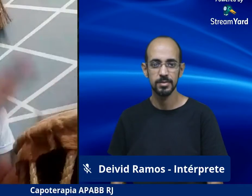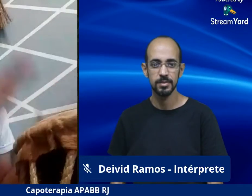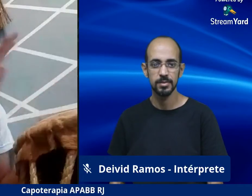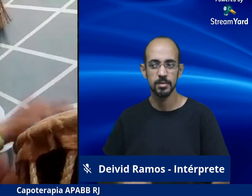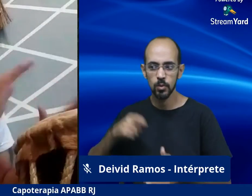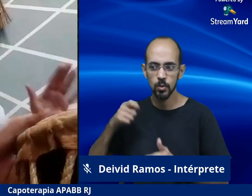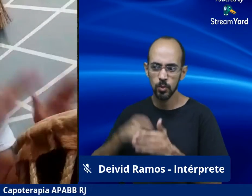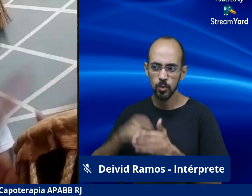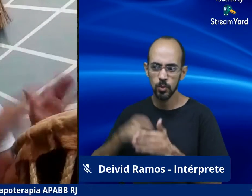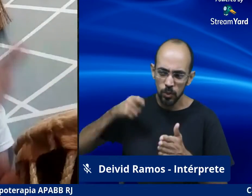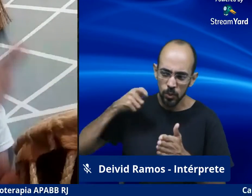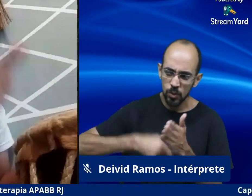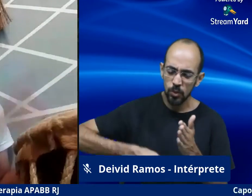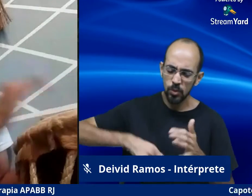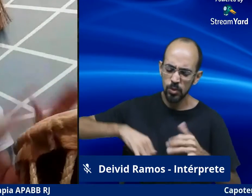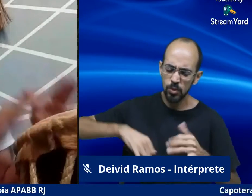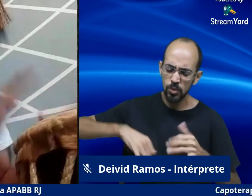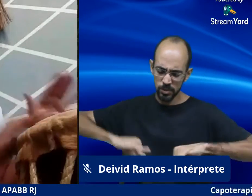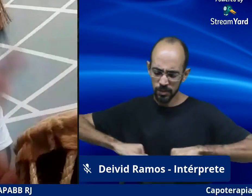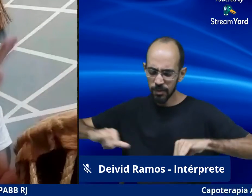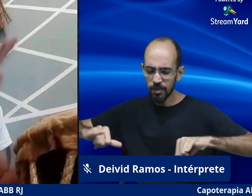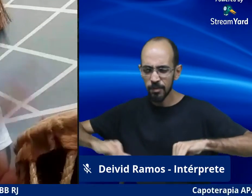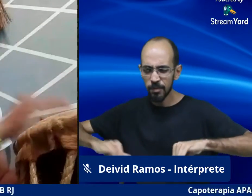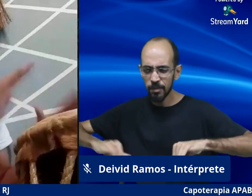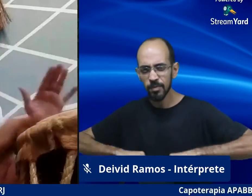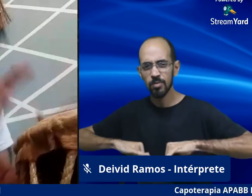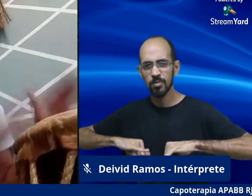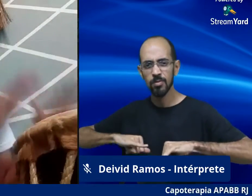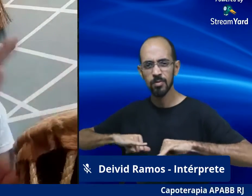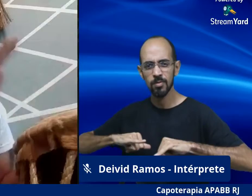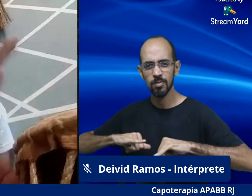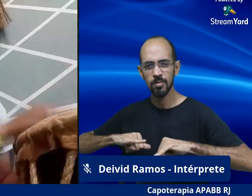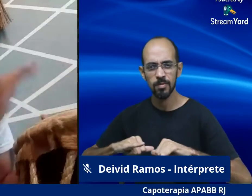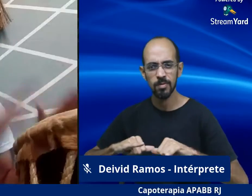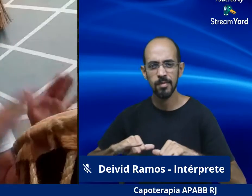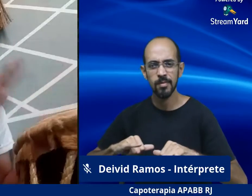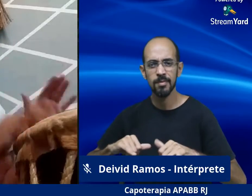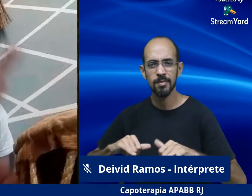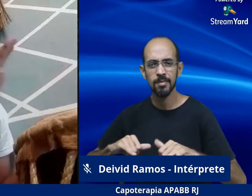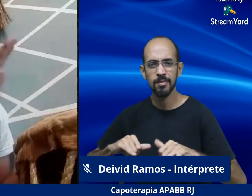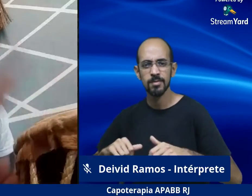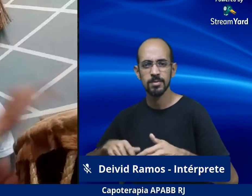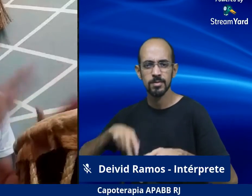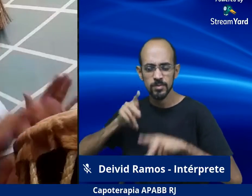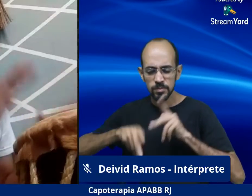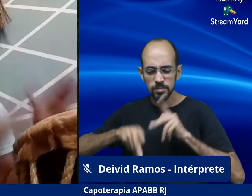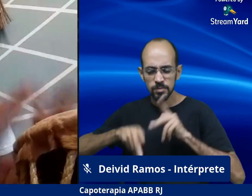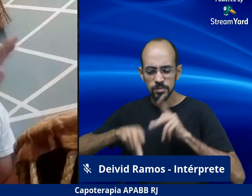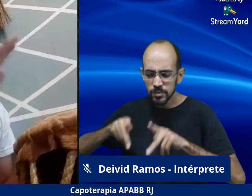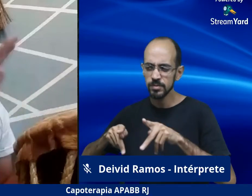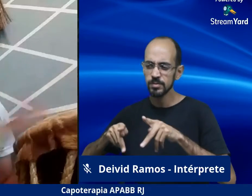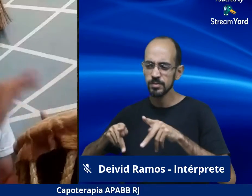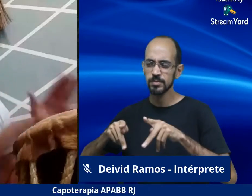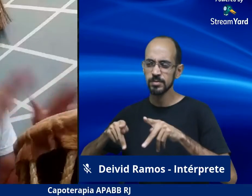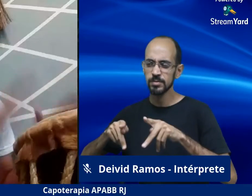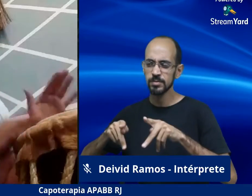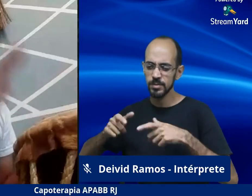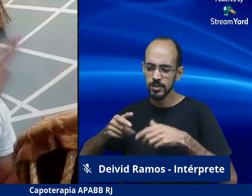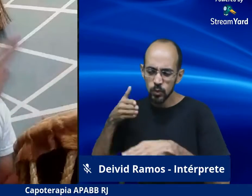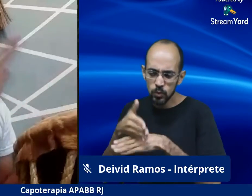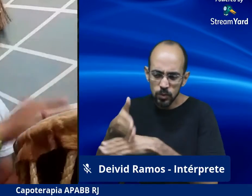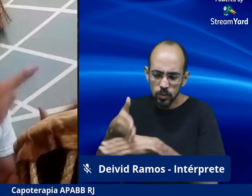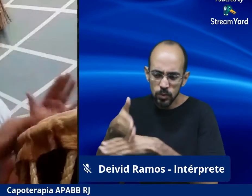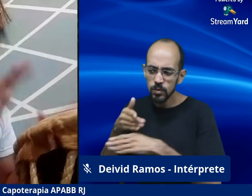Protagonizada pelo sofrimento, é a necessidade de se libertar. O corpo que voa no espaço do tempo, levando a mente